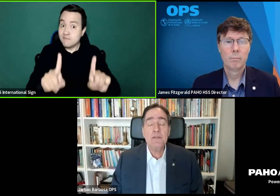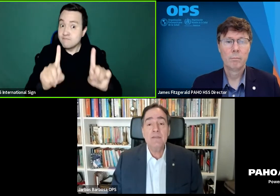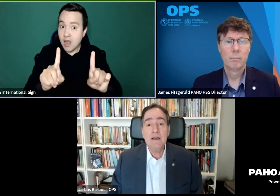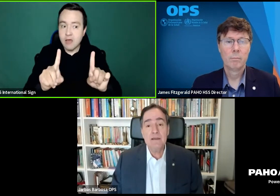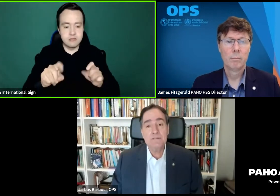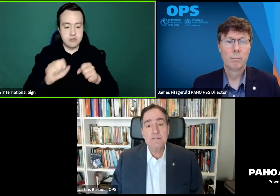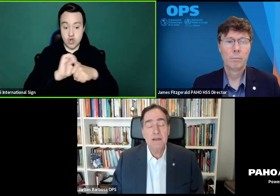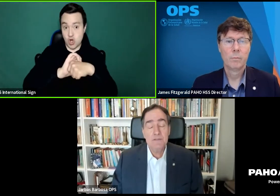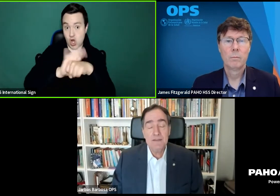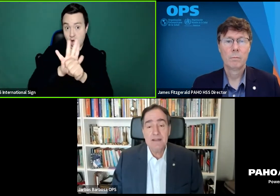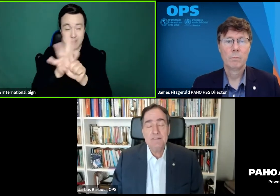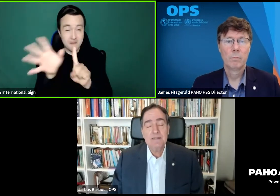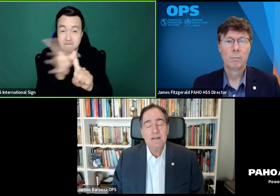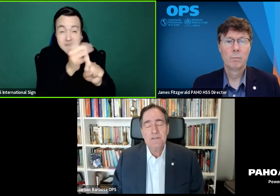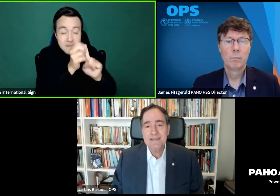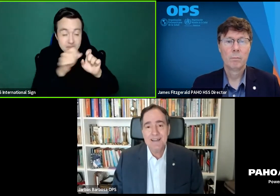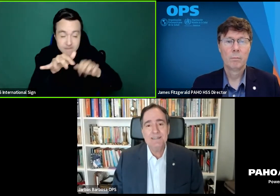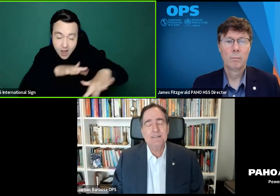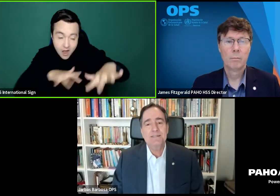as